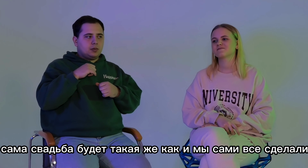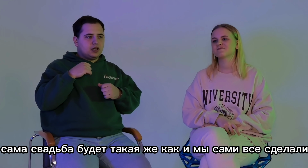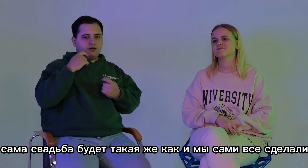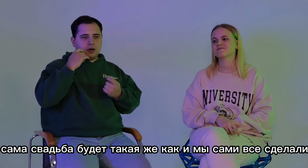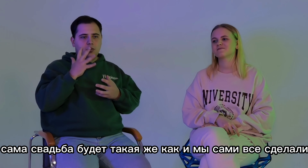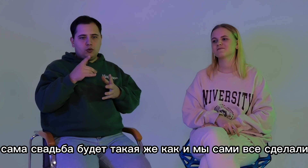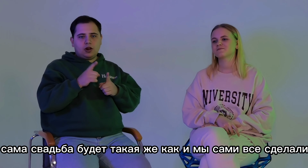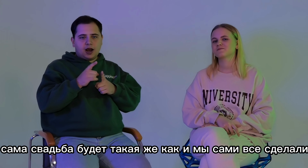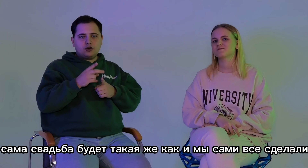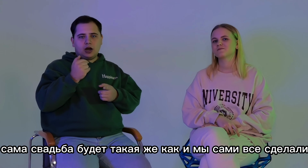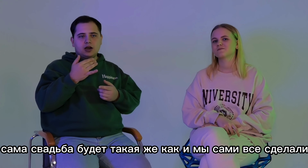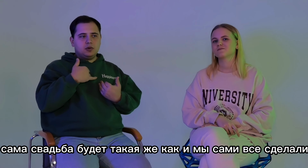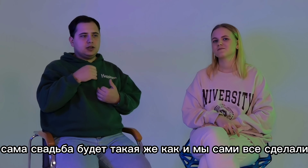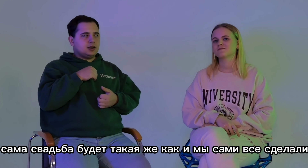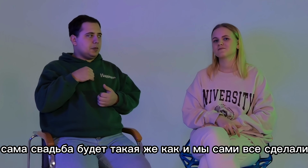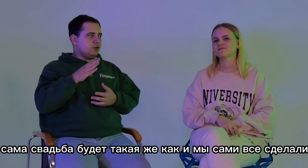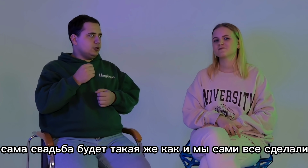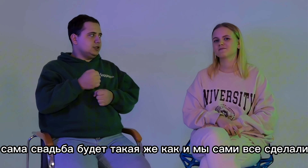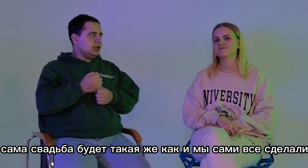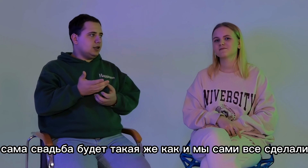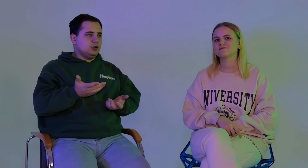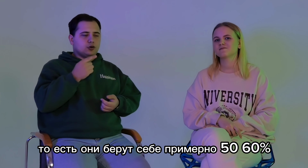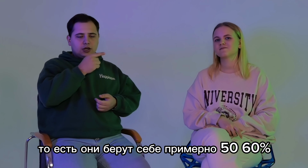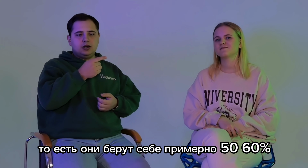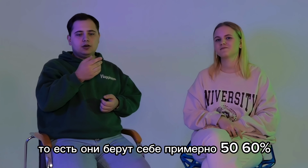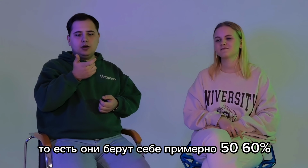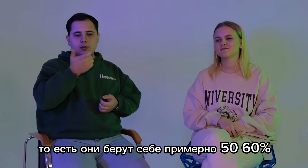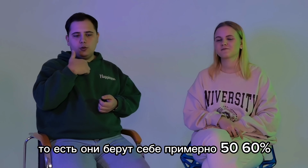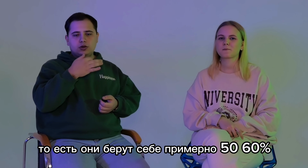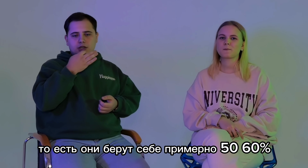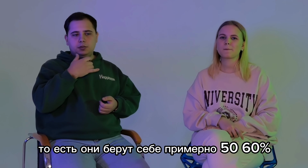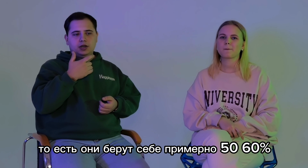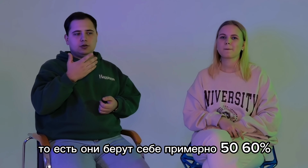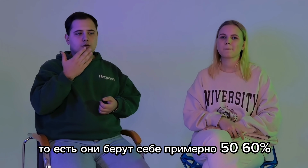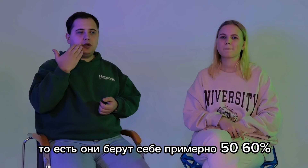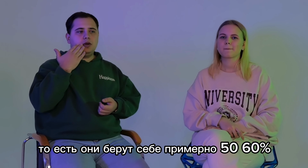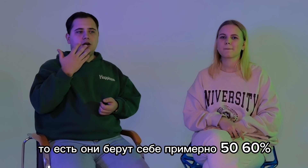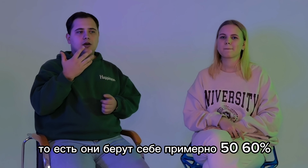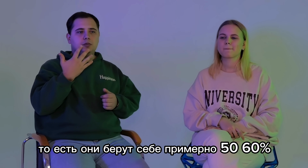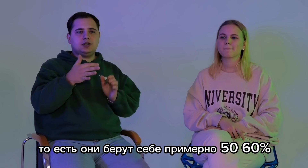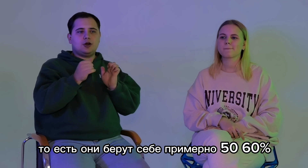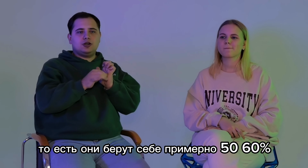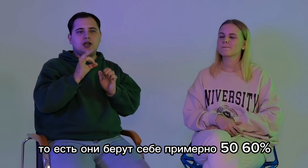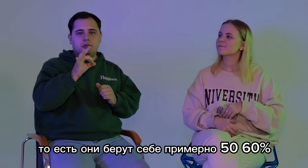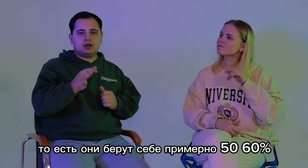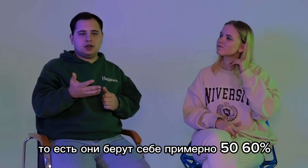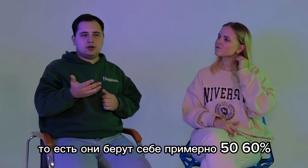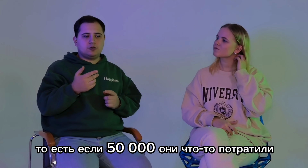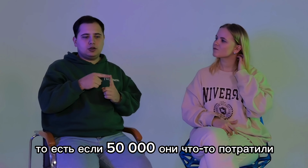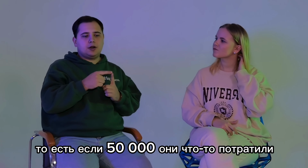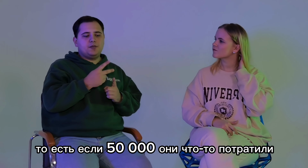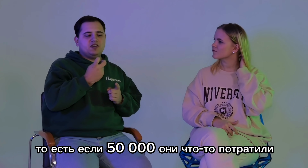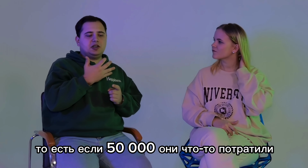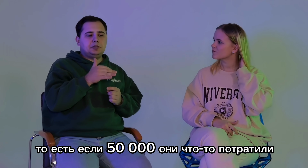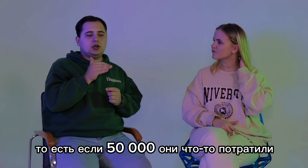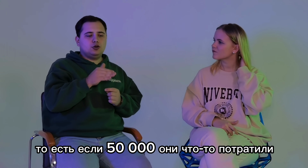сама свадьба будет такая же, как и мы сами все сделали. То есть они берут себе примерно 50-60%. То есть там, эти 50 тысяч